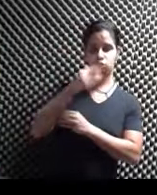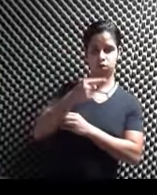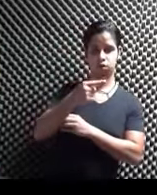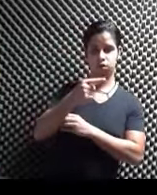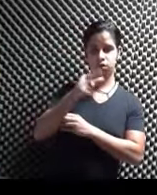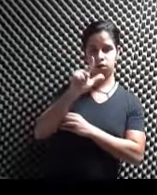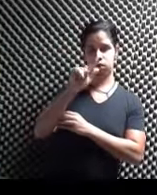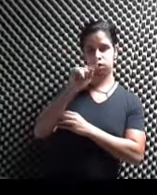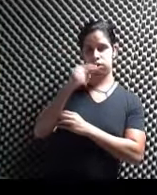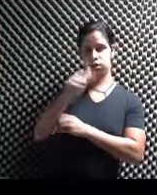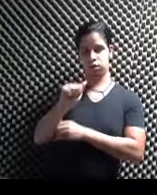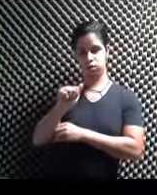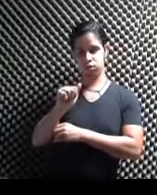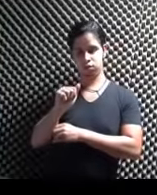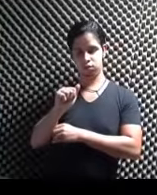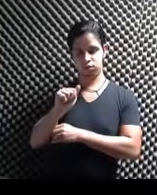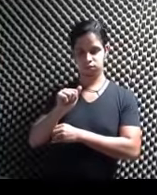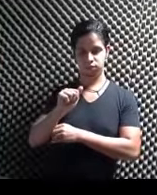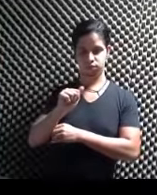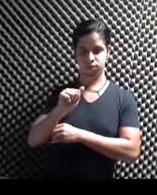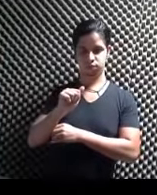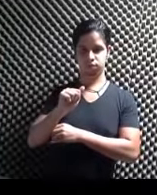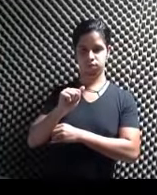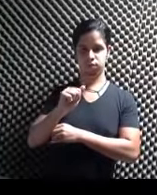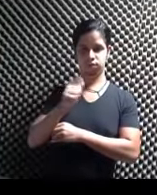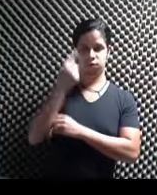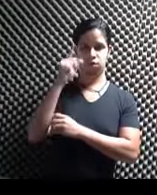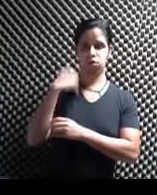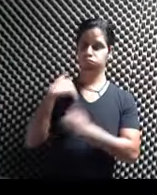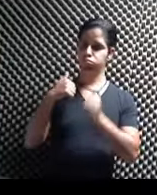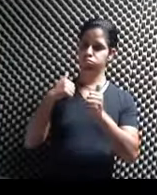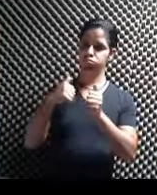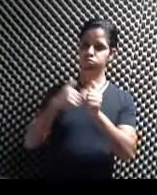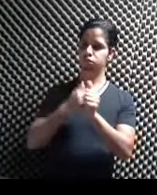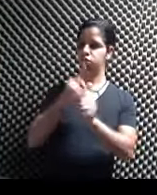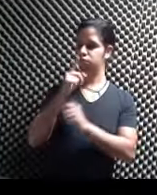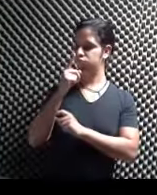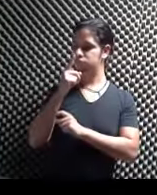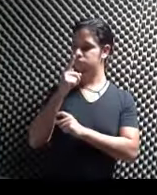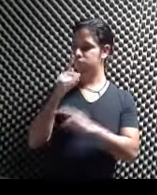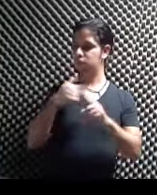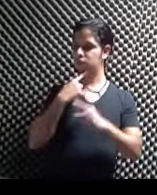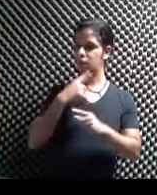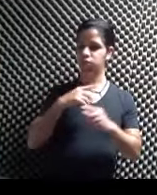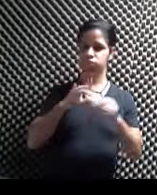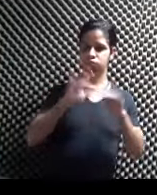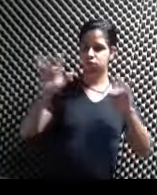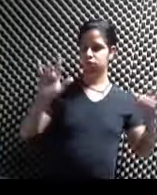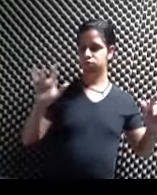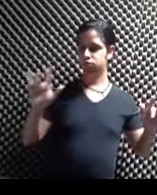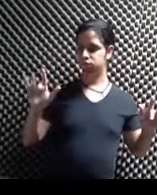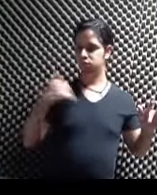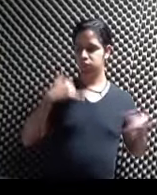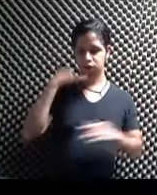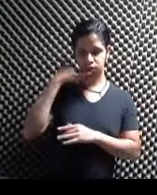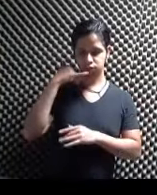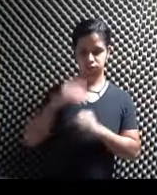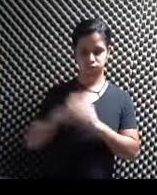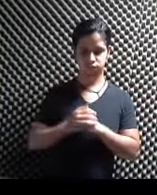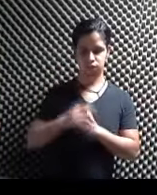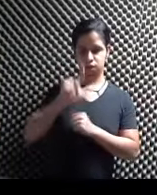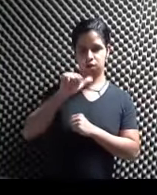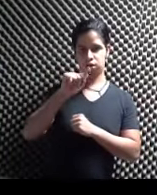En calle Cuajo y Murcilla, que solo en Guayanilla, el yo con cafecito, empanadilla en Aguadilla. De costa a costa, Puerto Rico tiene sabor. Y también